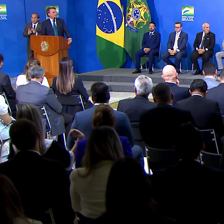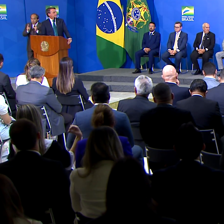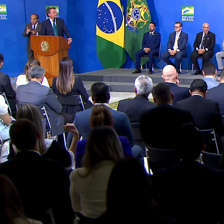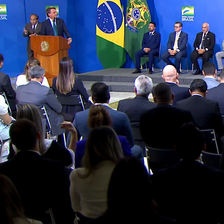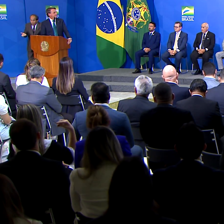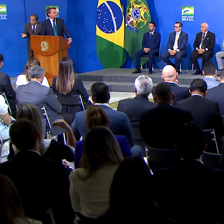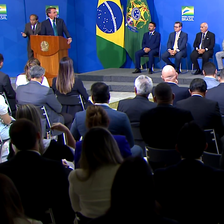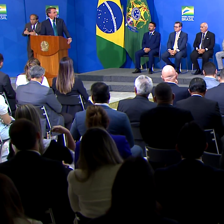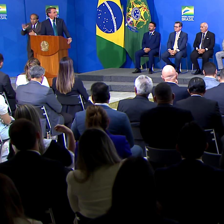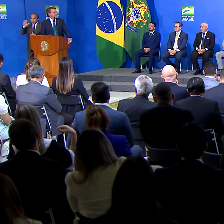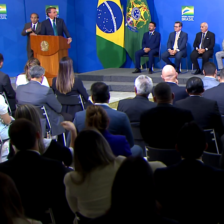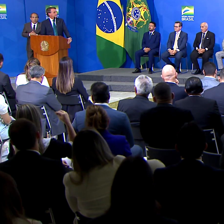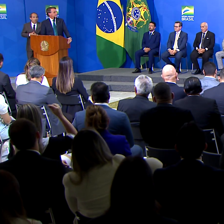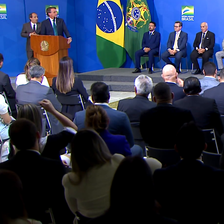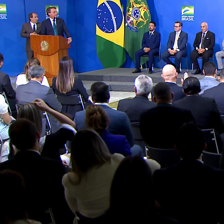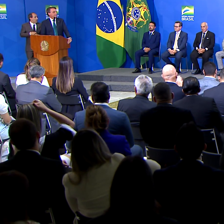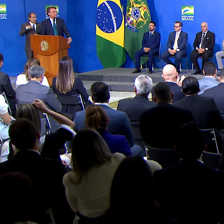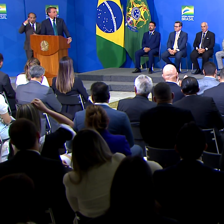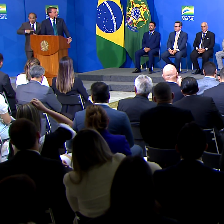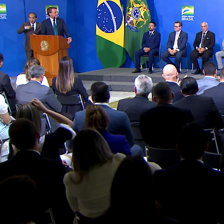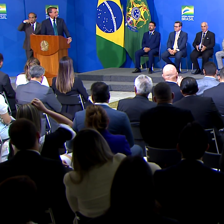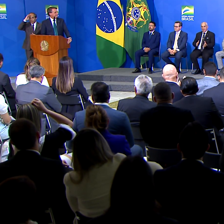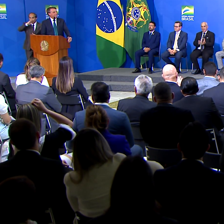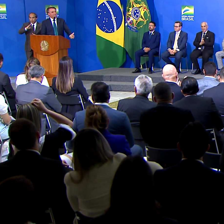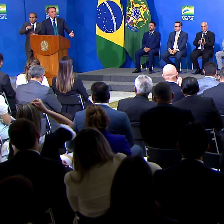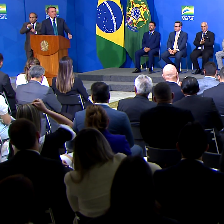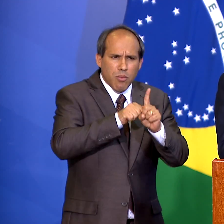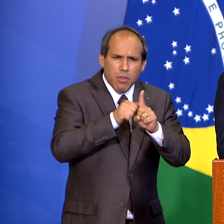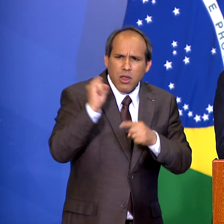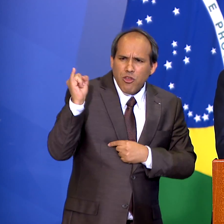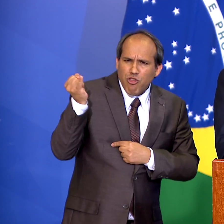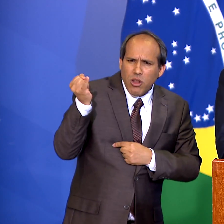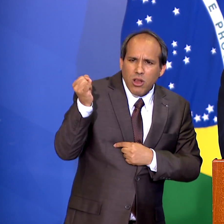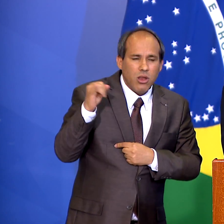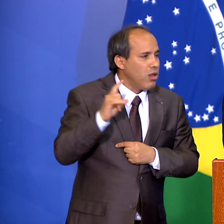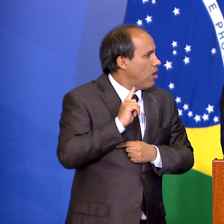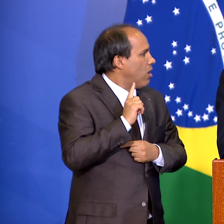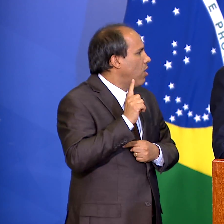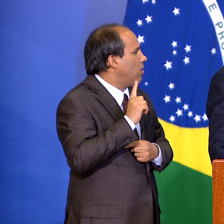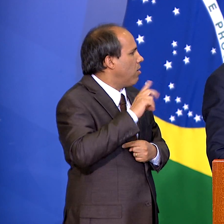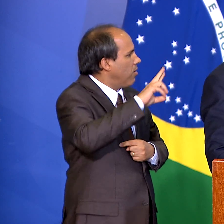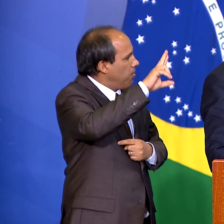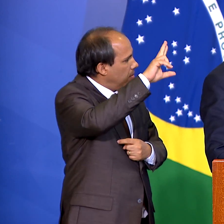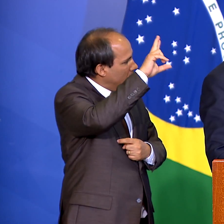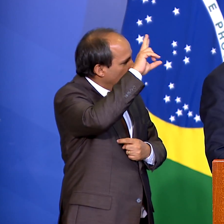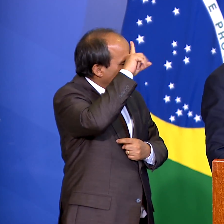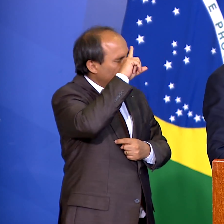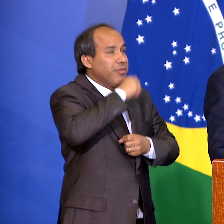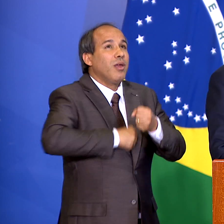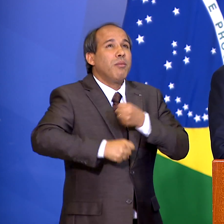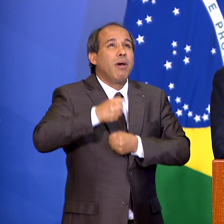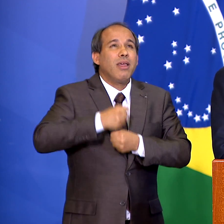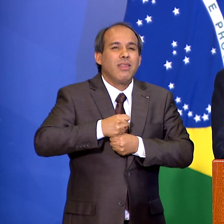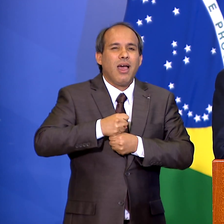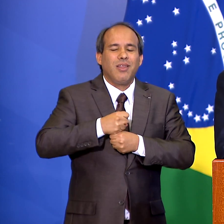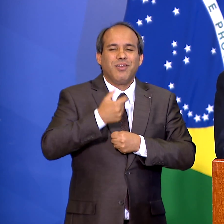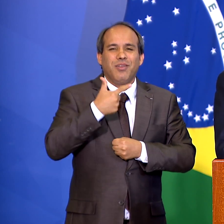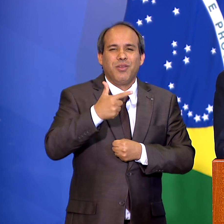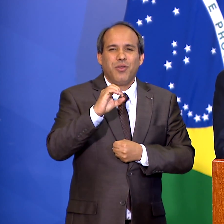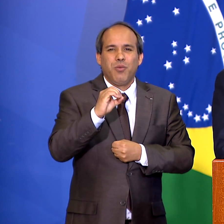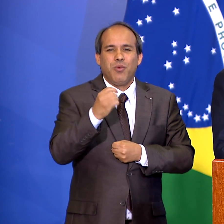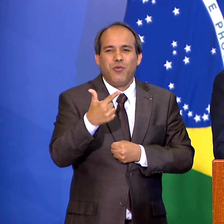empregos. Só agora em janeiro? Não, ah, bom. Só em janeiro? Parabéns, Paulo Guedes. Ah, bom, o ano passado,